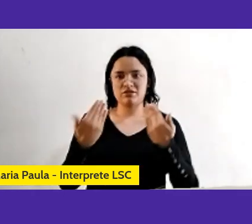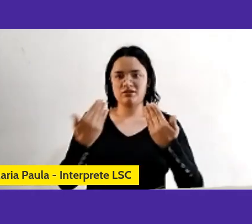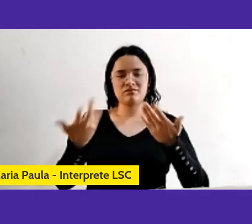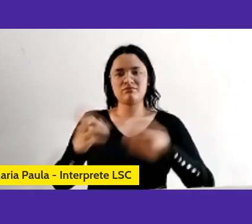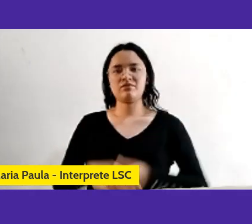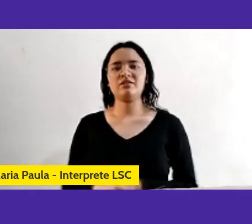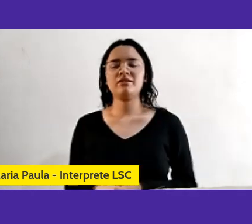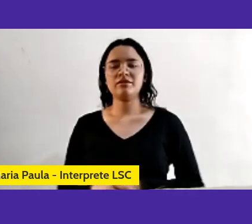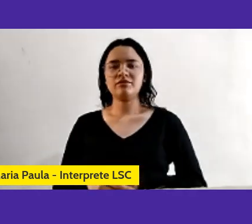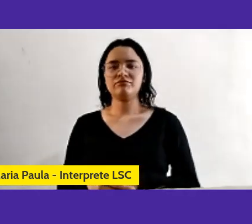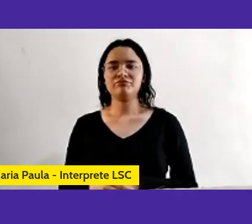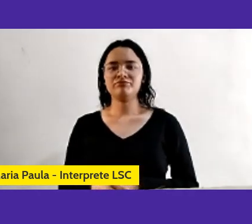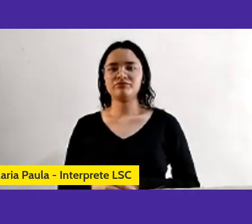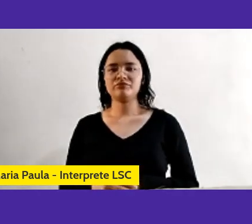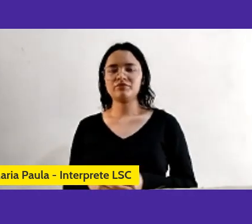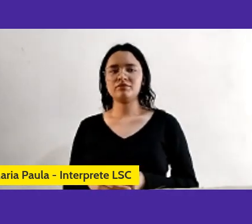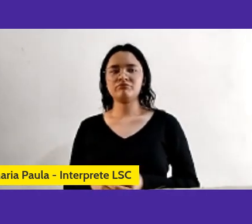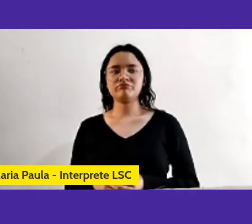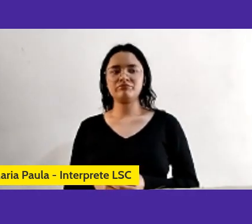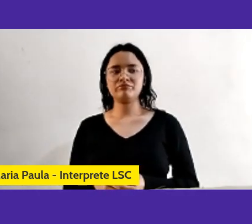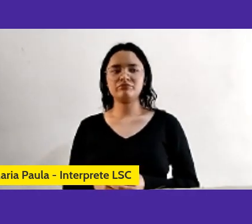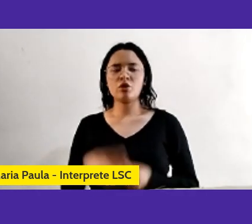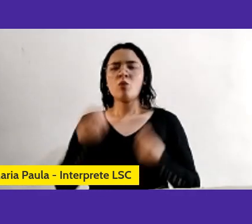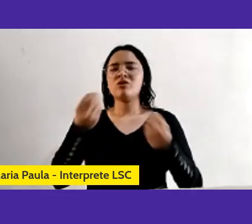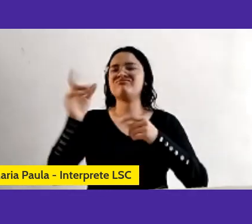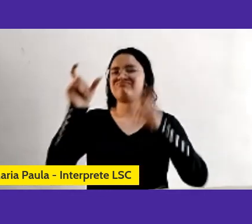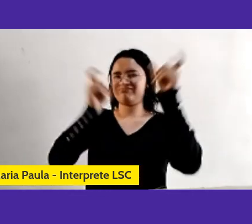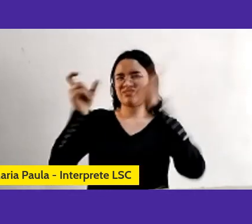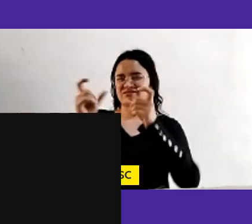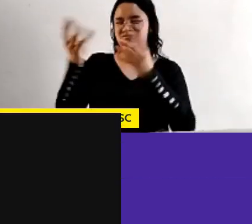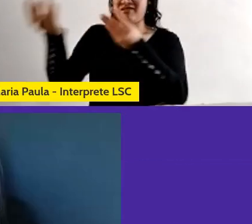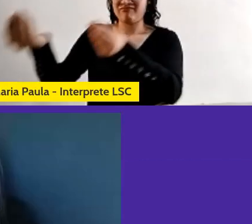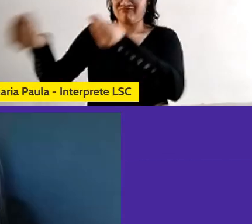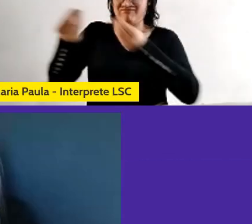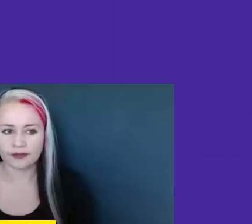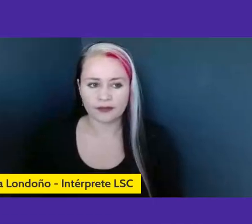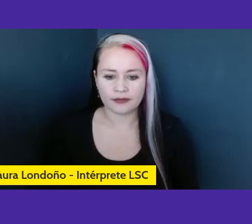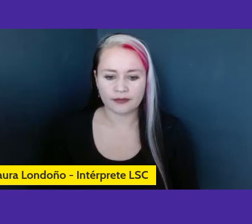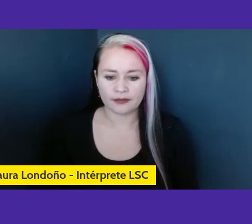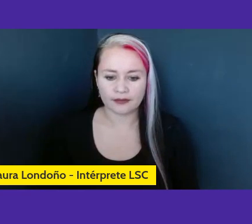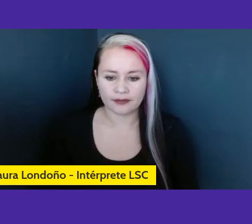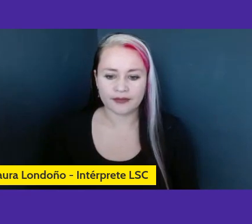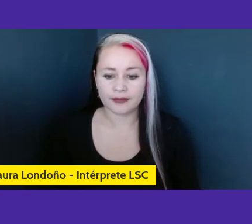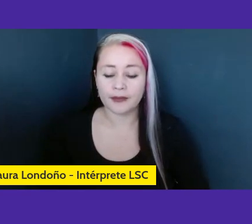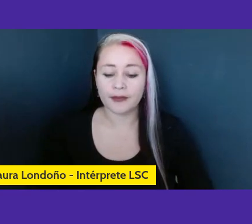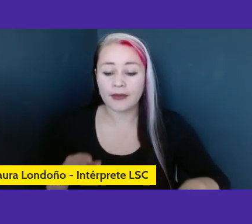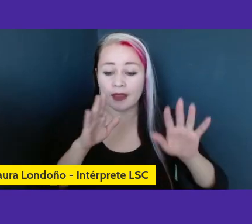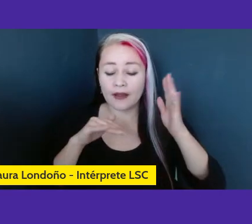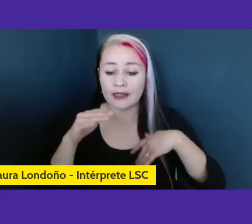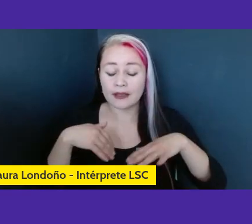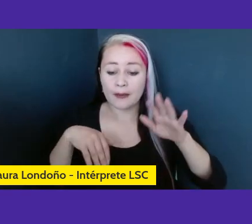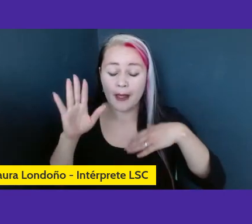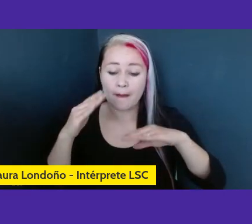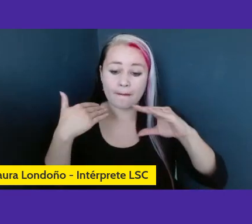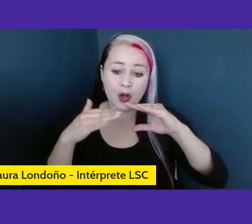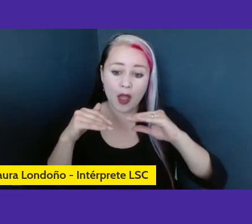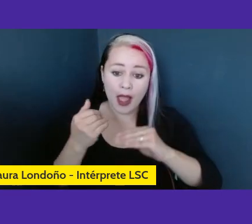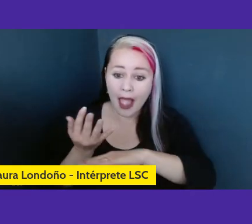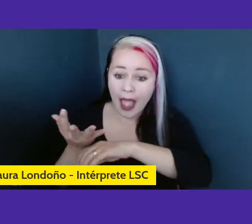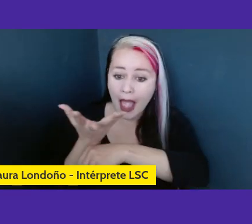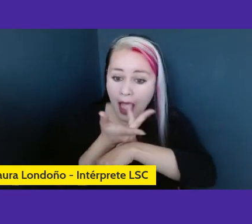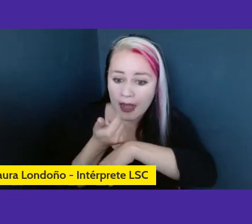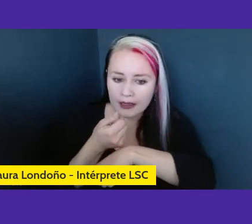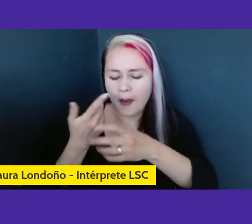mucha gente, o muchas veces me pasa que me traen una película más arte, pero quieren salir en